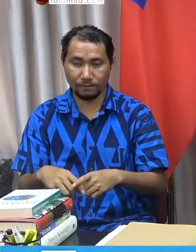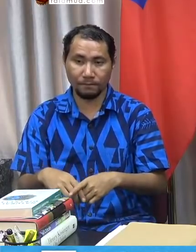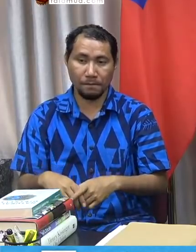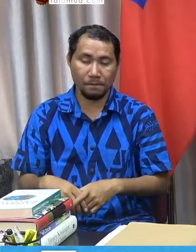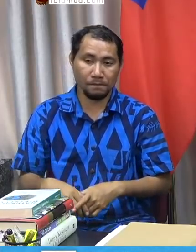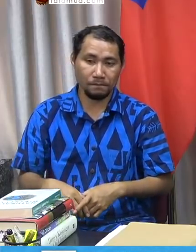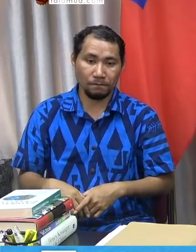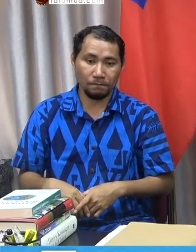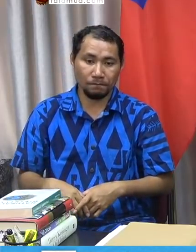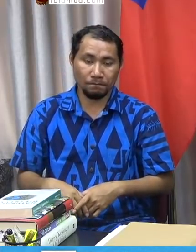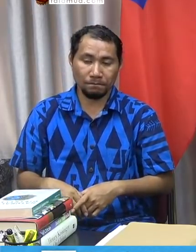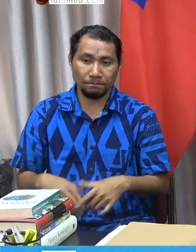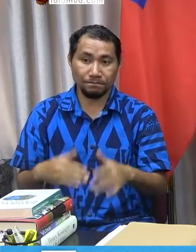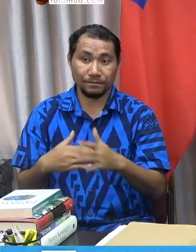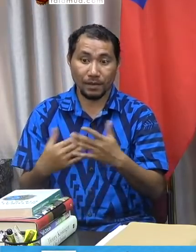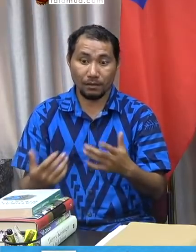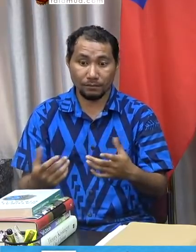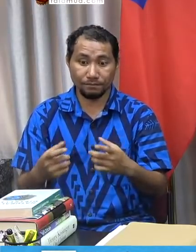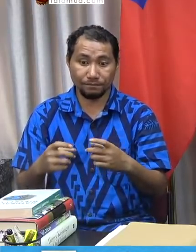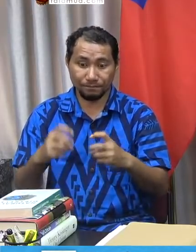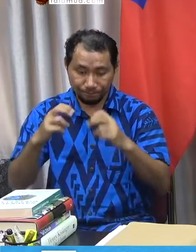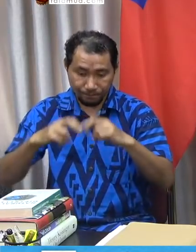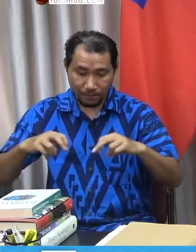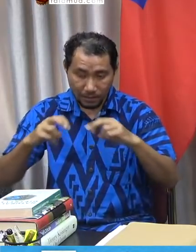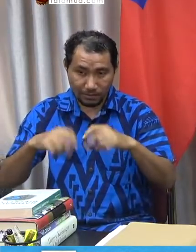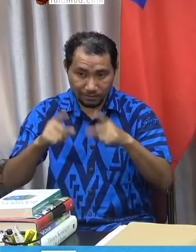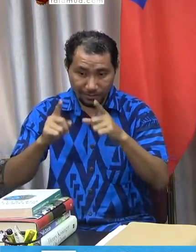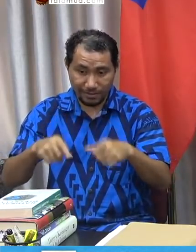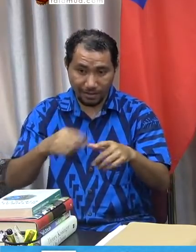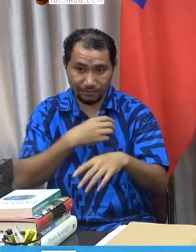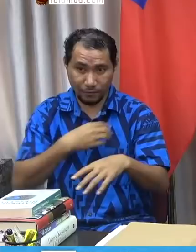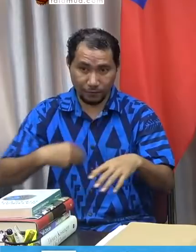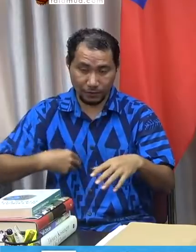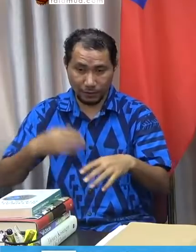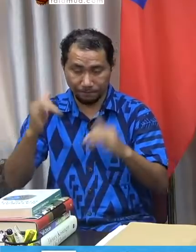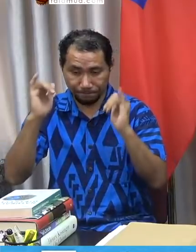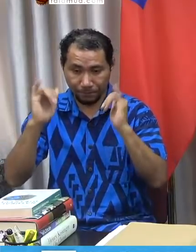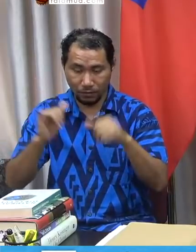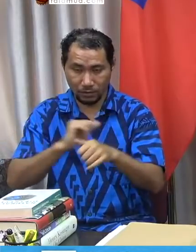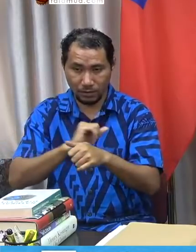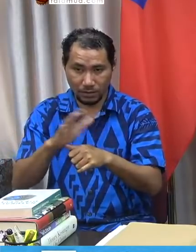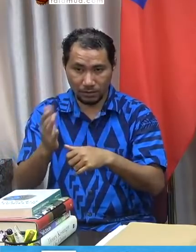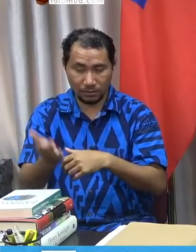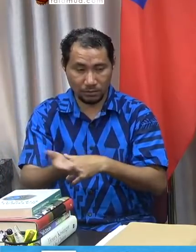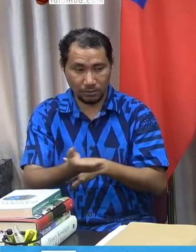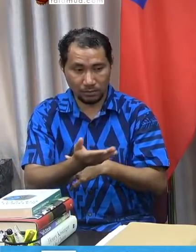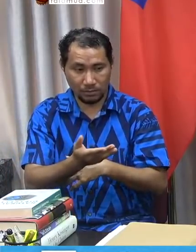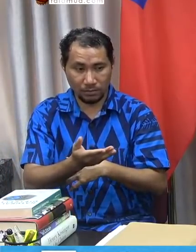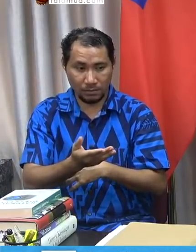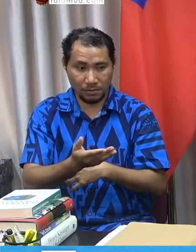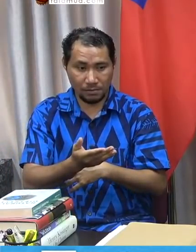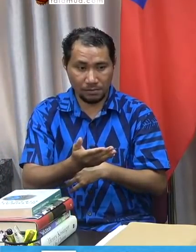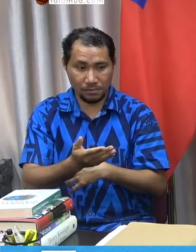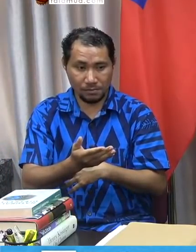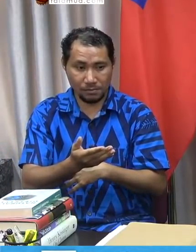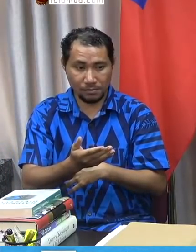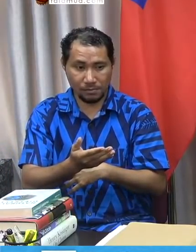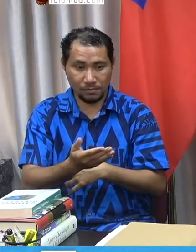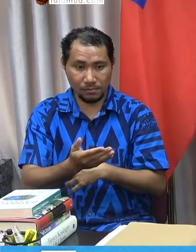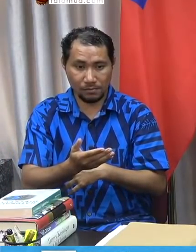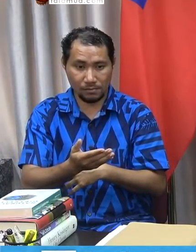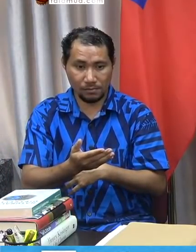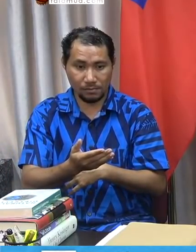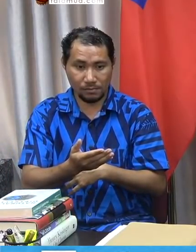le saili linga tau a mata ale ofisa o le roi asili. Ua iai se tūlanga o le ese